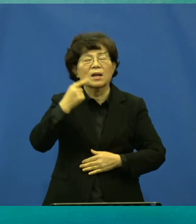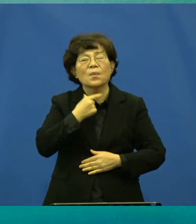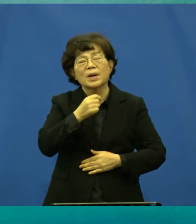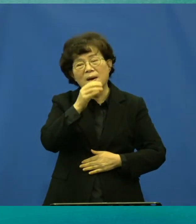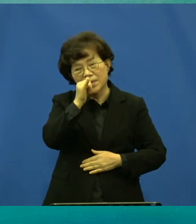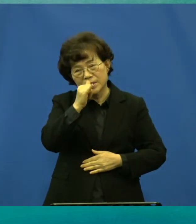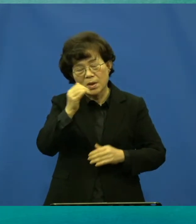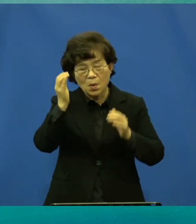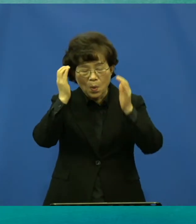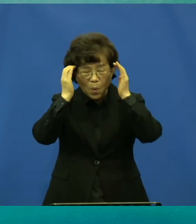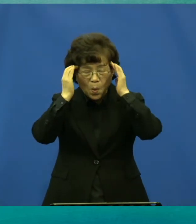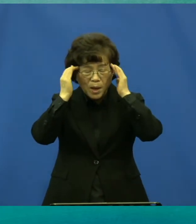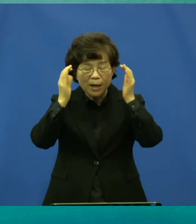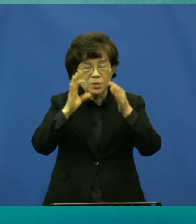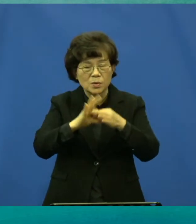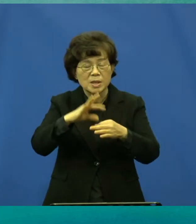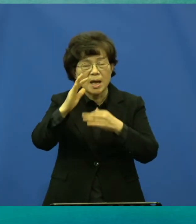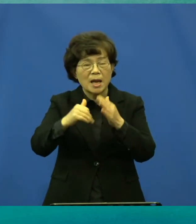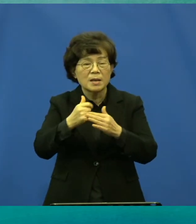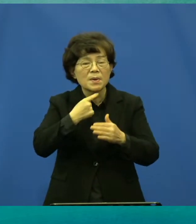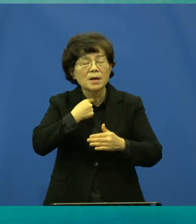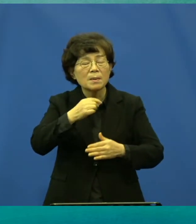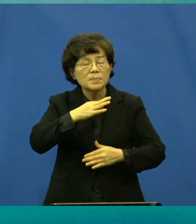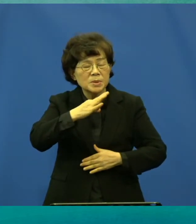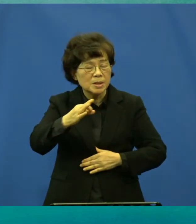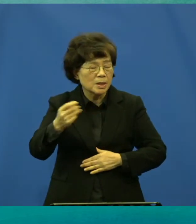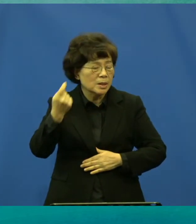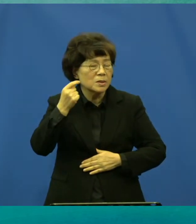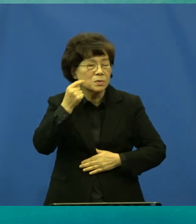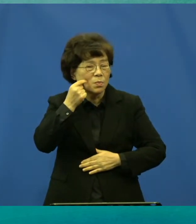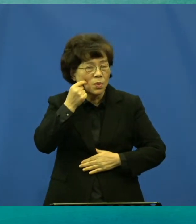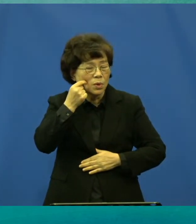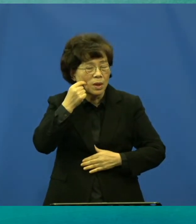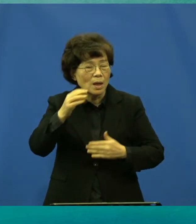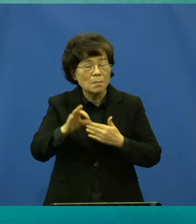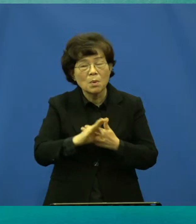고난을 통해서도 하나님의 음성을 듣지 못하면 그 다음에 할 일이 없습니다.